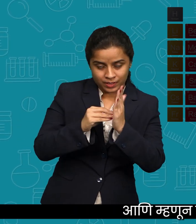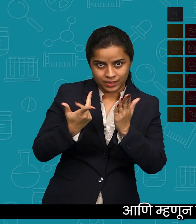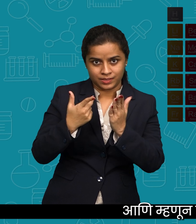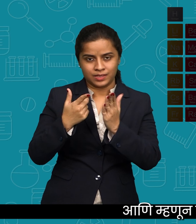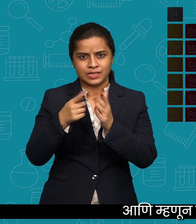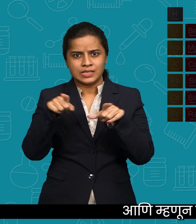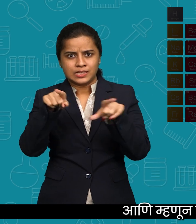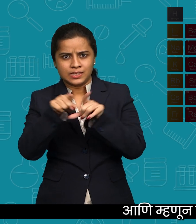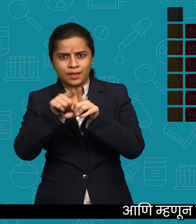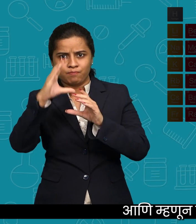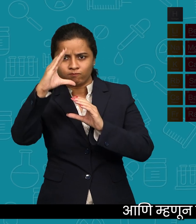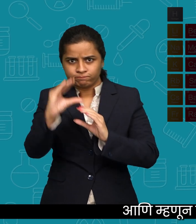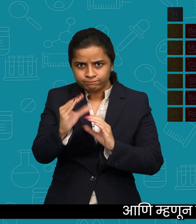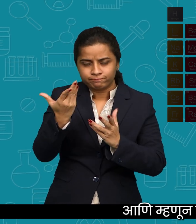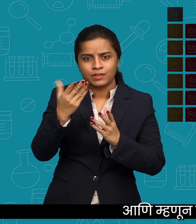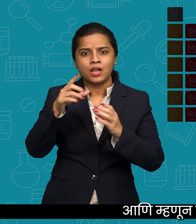म्हणतात.